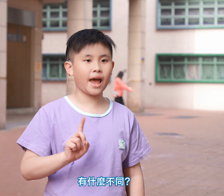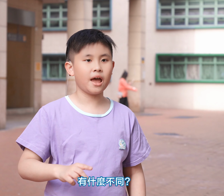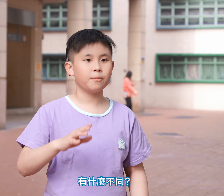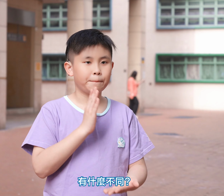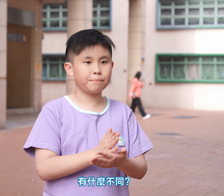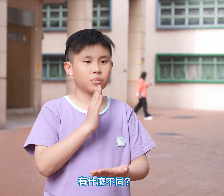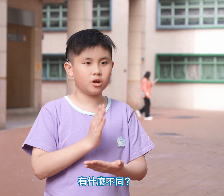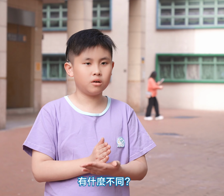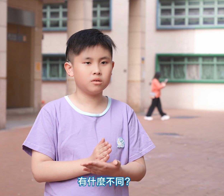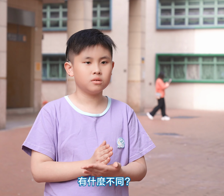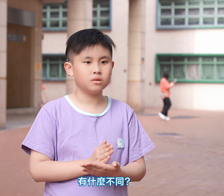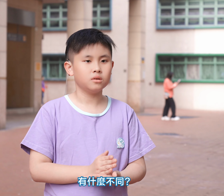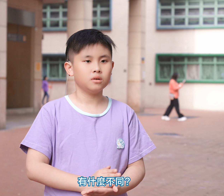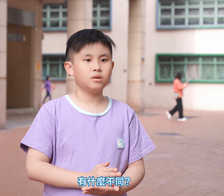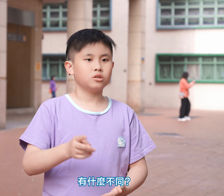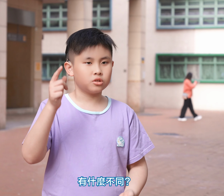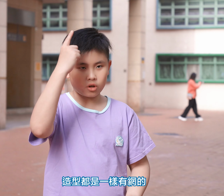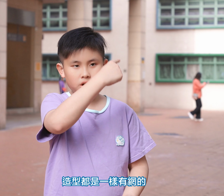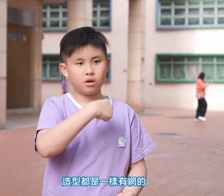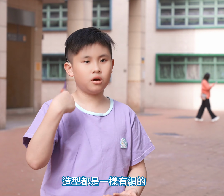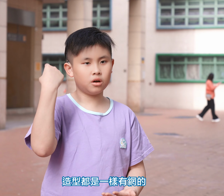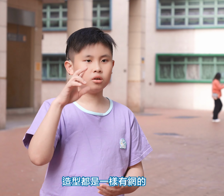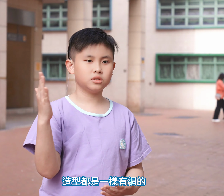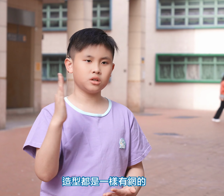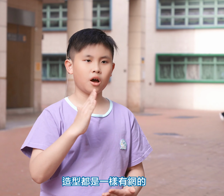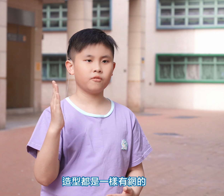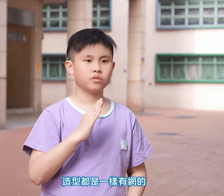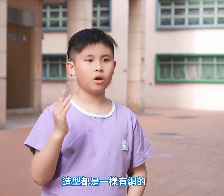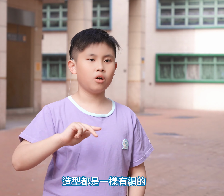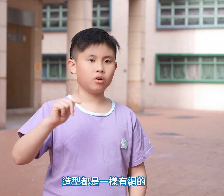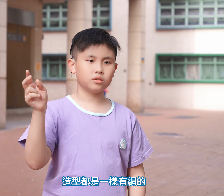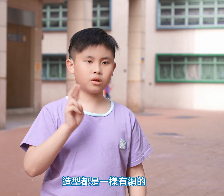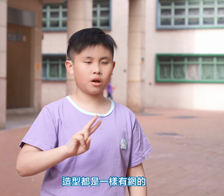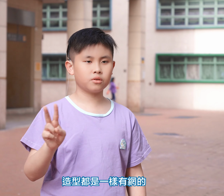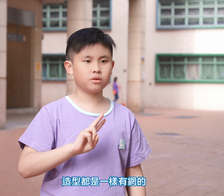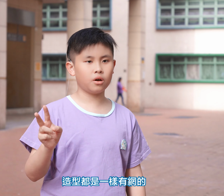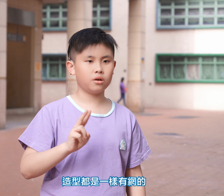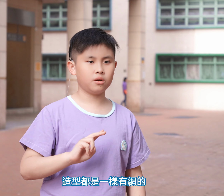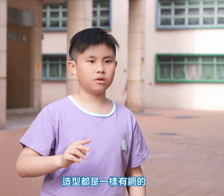有咩唔同啊？造型都係一樣有網㗎喎。